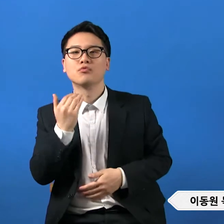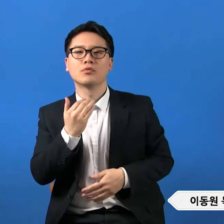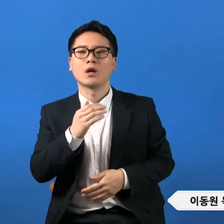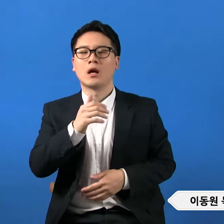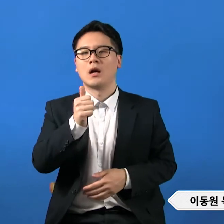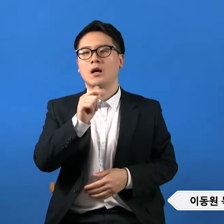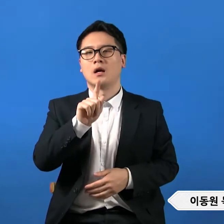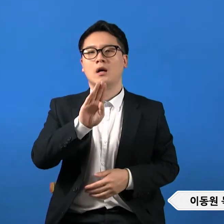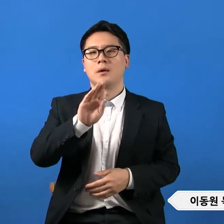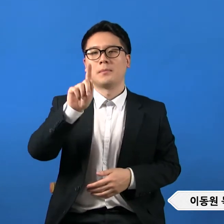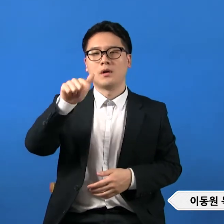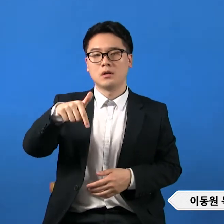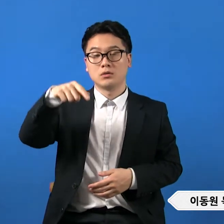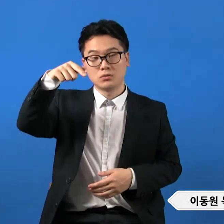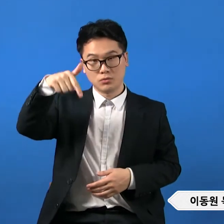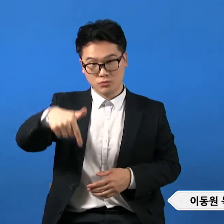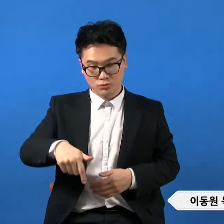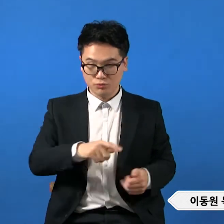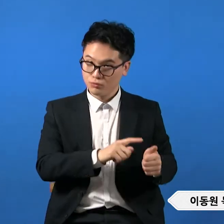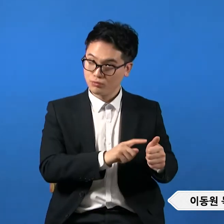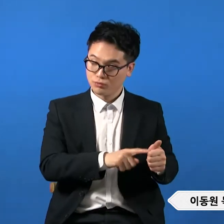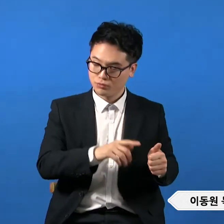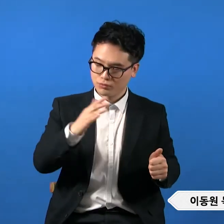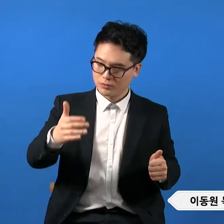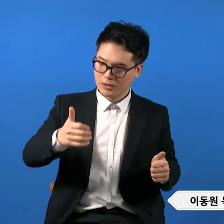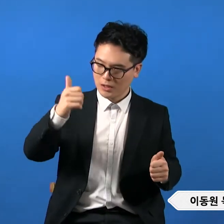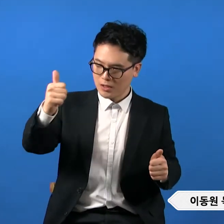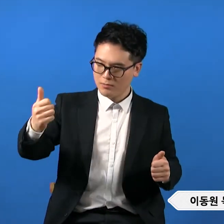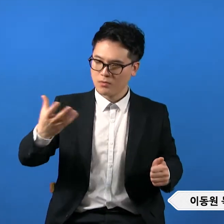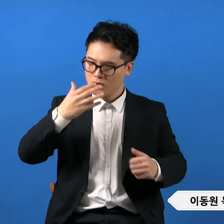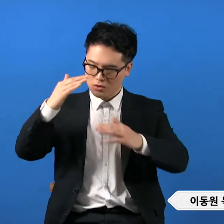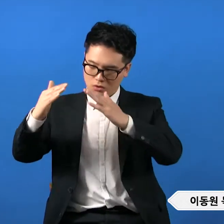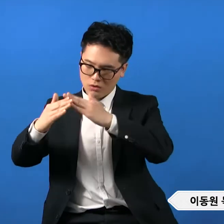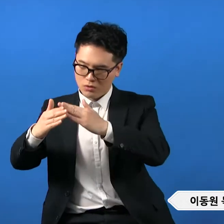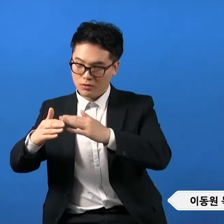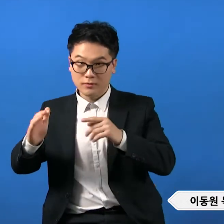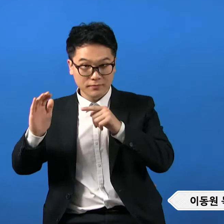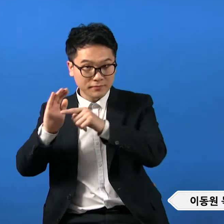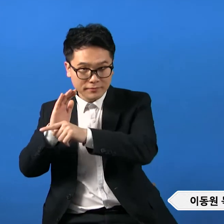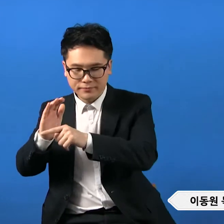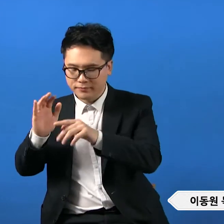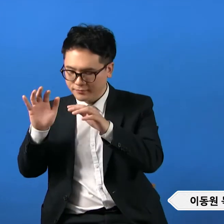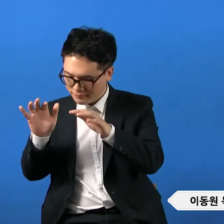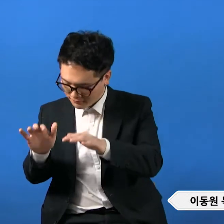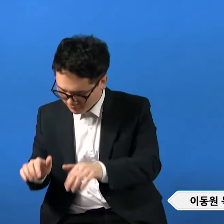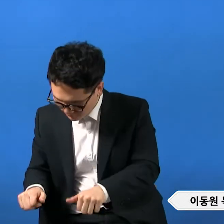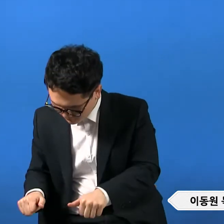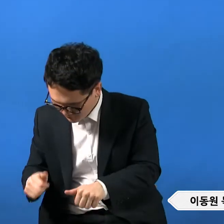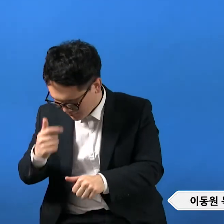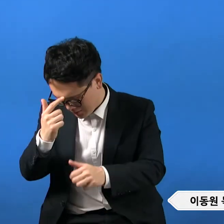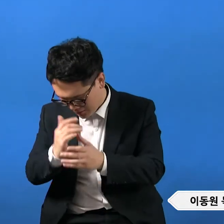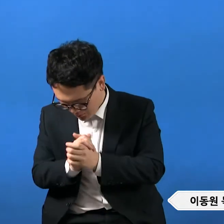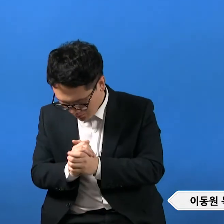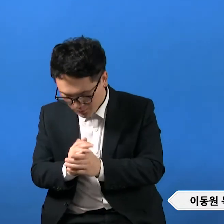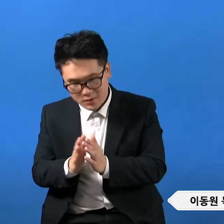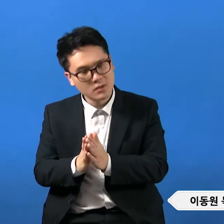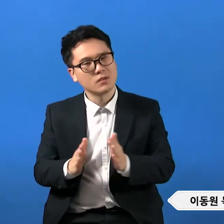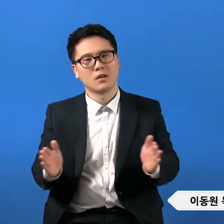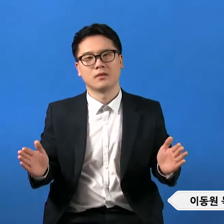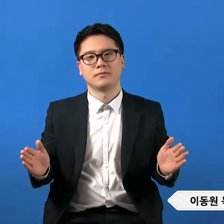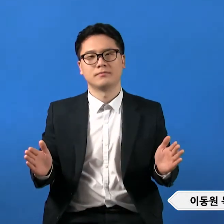하박국이 하나님의 성전에 들어가 엎드린 것입니다. 기도를 시작합니다. 자기를 둘러싸고 있는 고난과